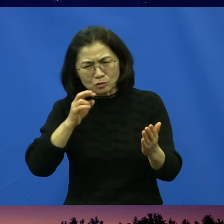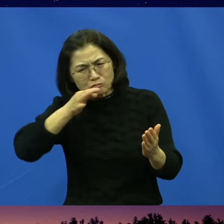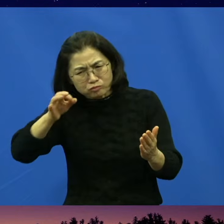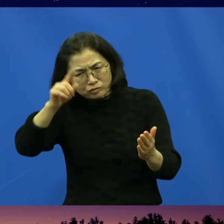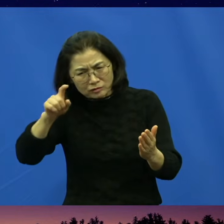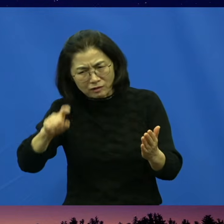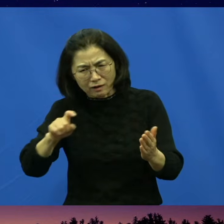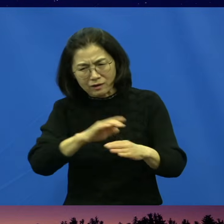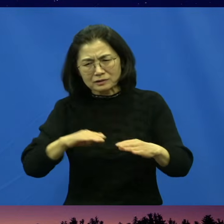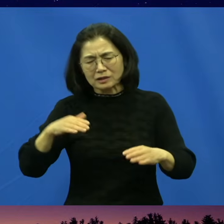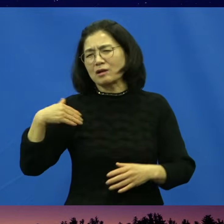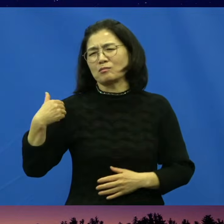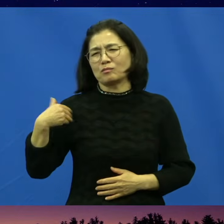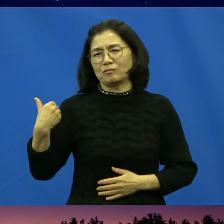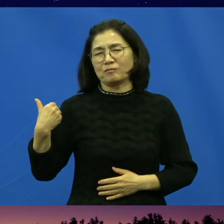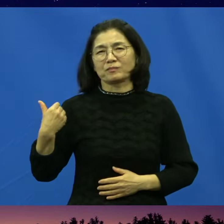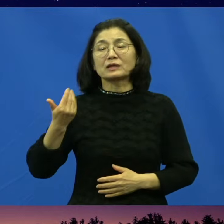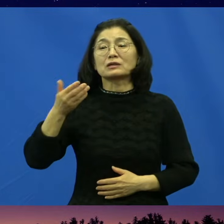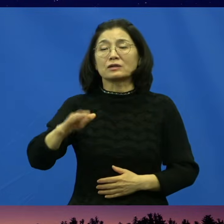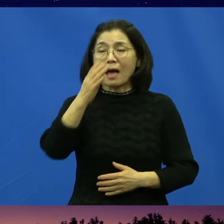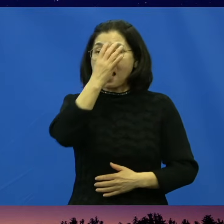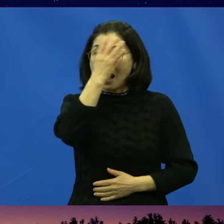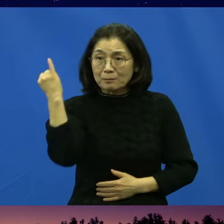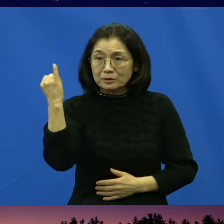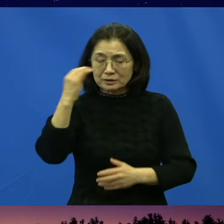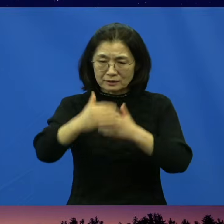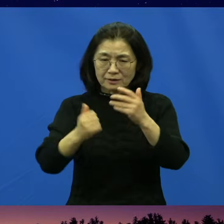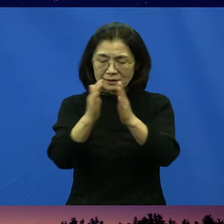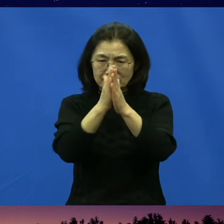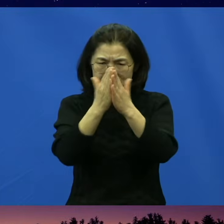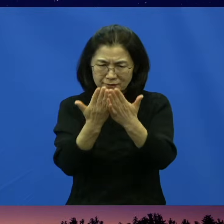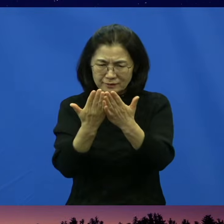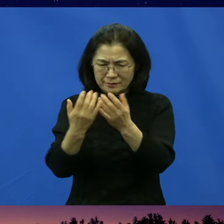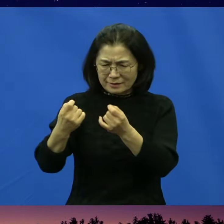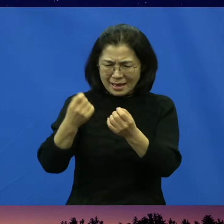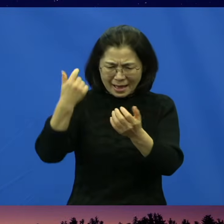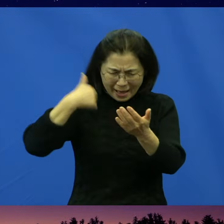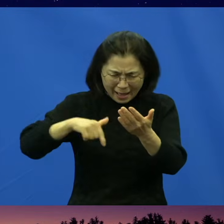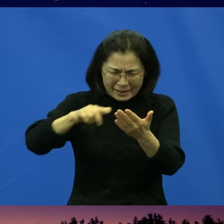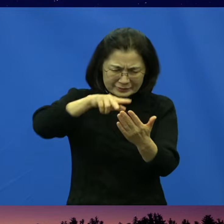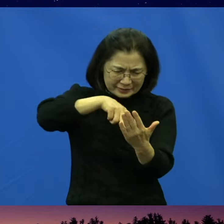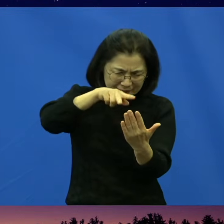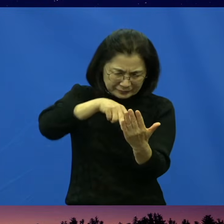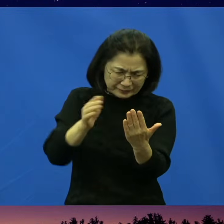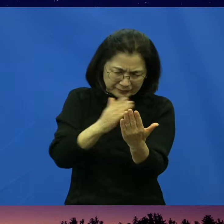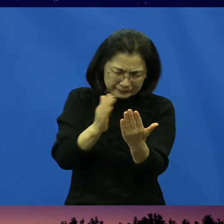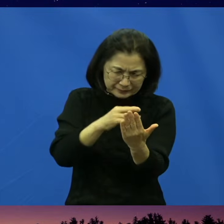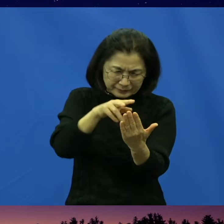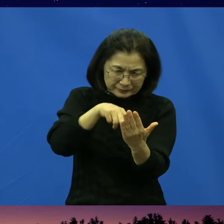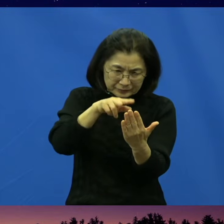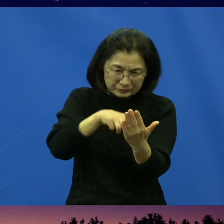할머니께서 이 성경을 가까이 하고 읽으시면서 영적인 세계에 눈이 점점 떠지기 시작했습니다.